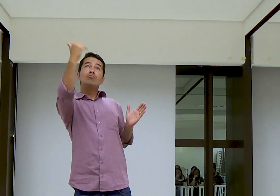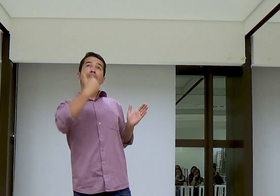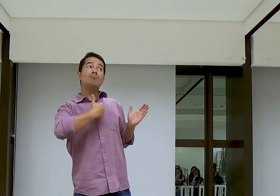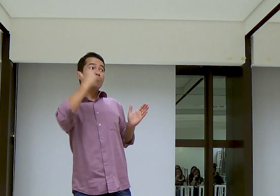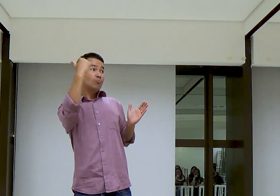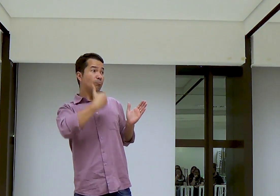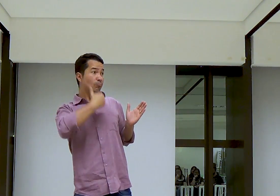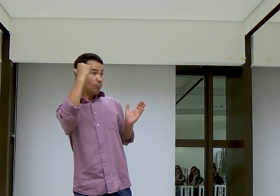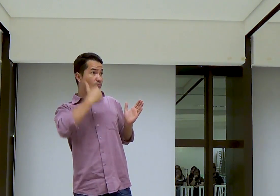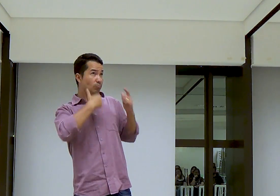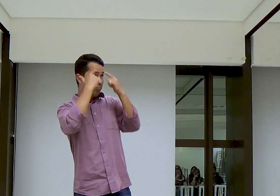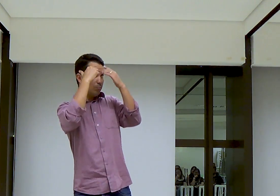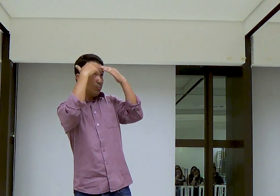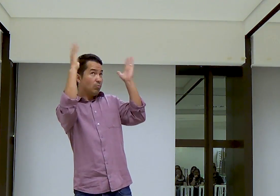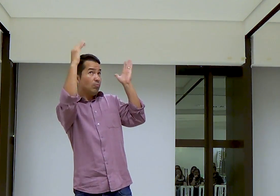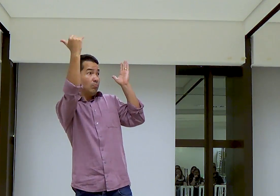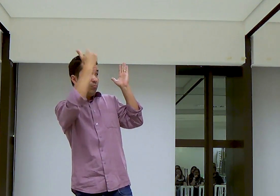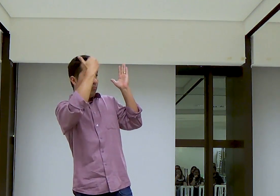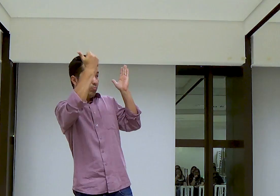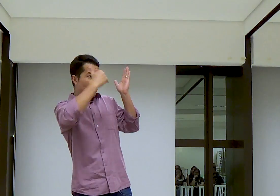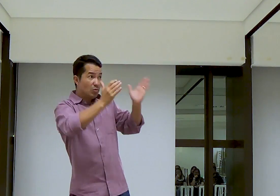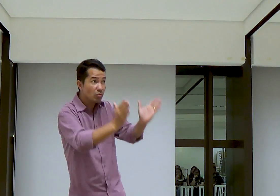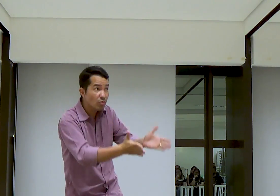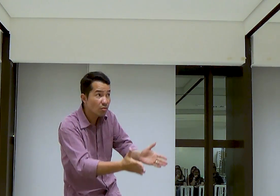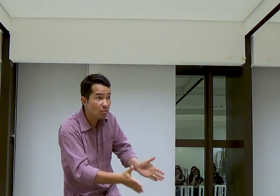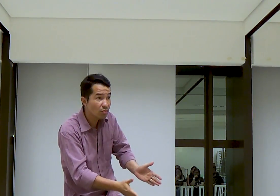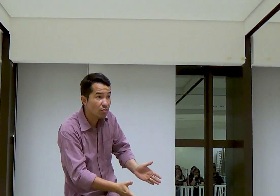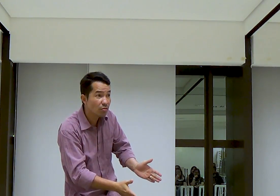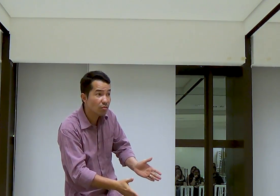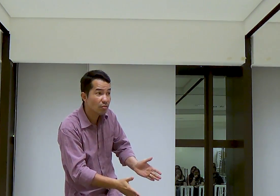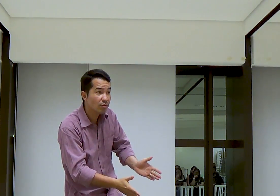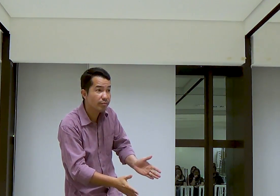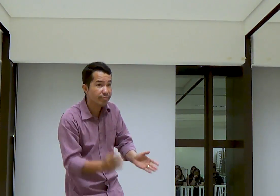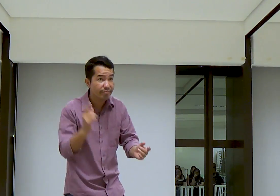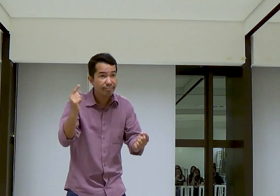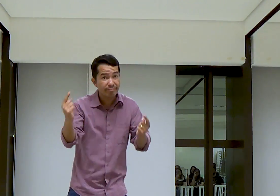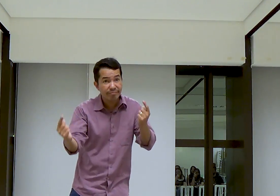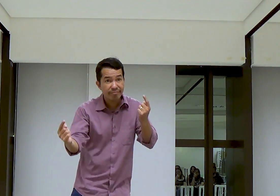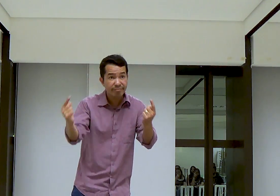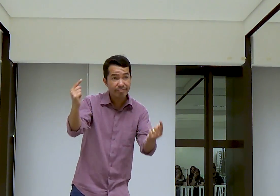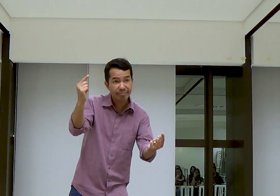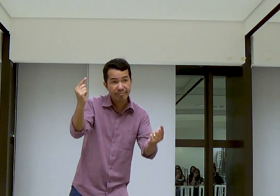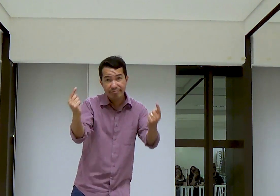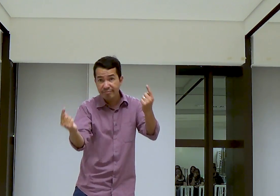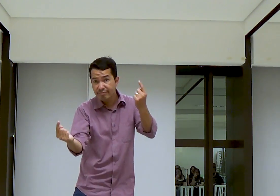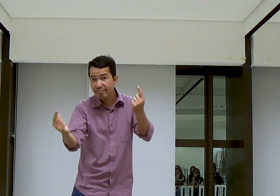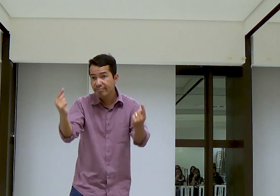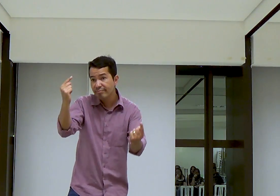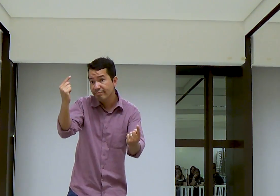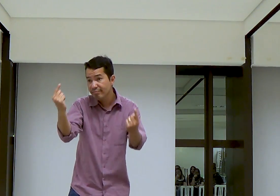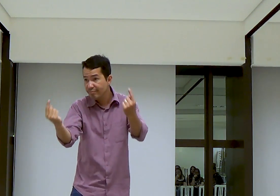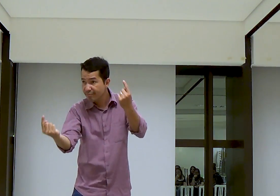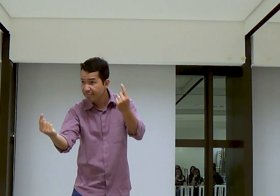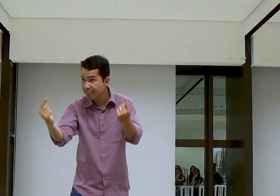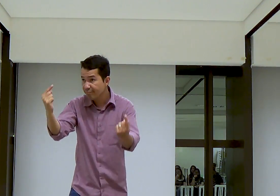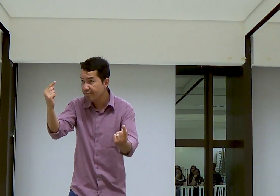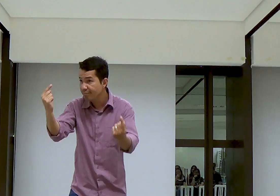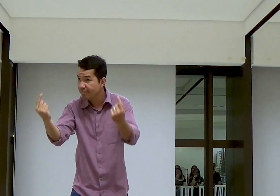meu coração para que o Senhor entre e mude a minha vida? Você já fez isso também? Sabe, algumas